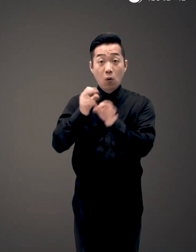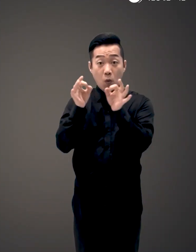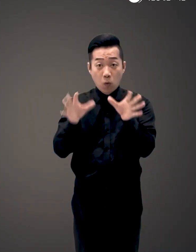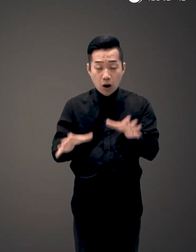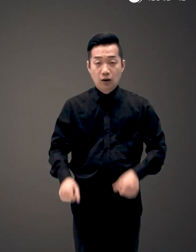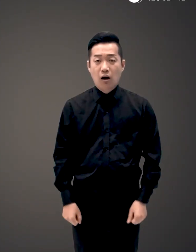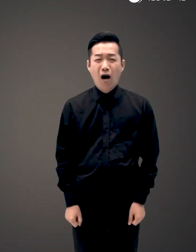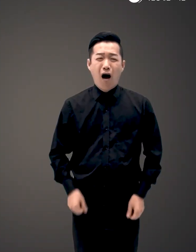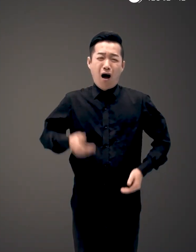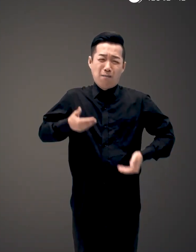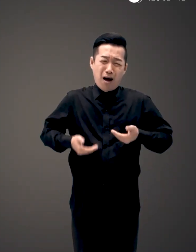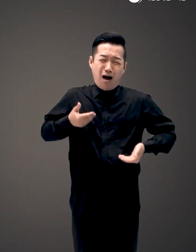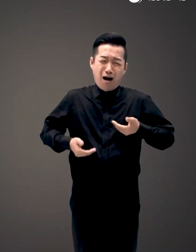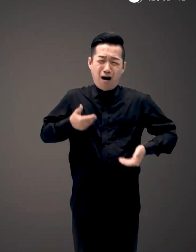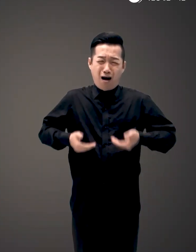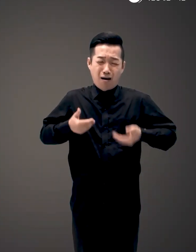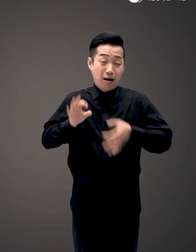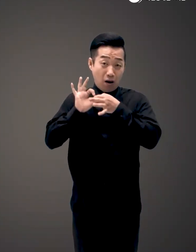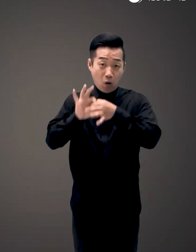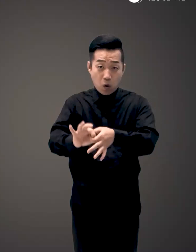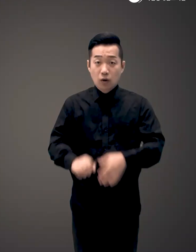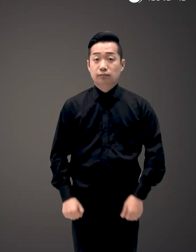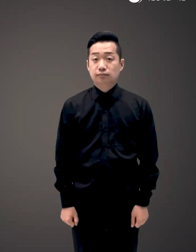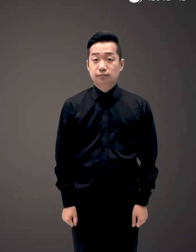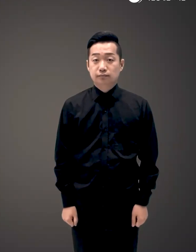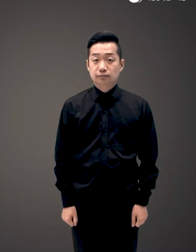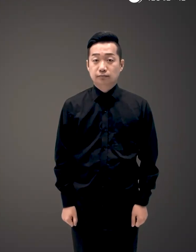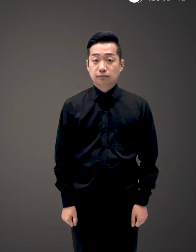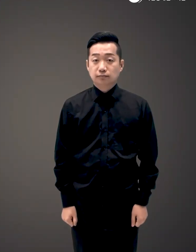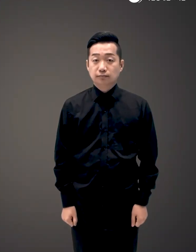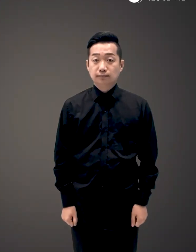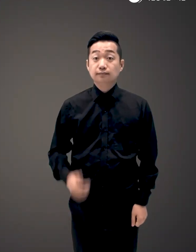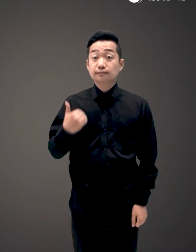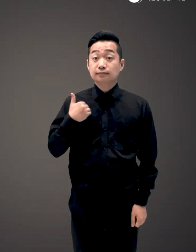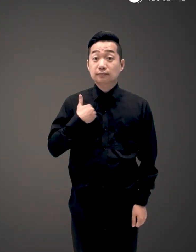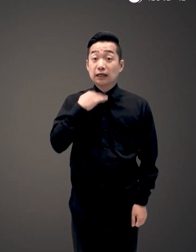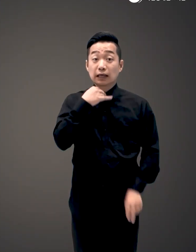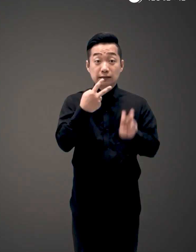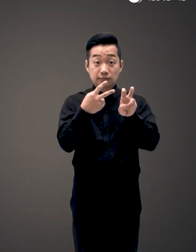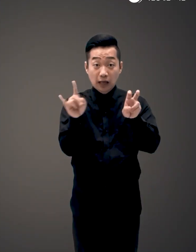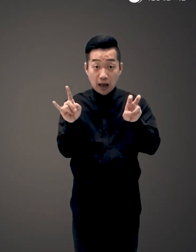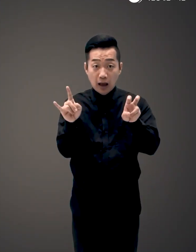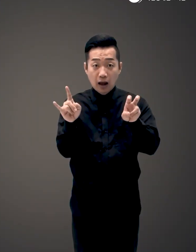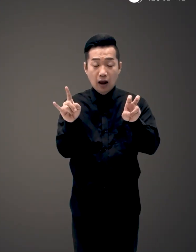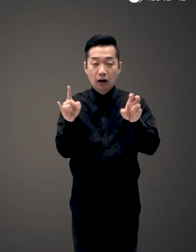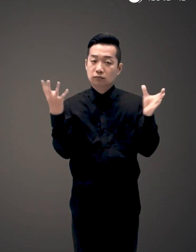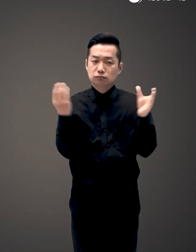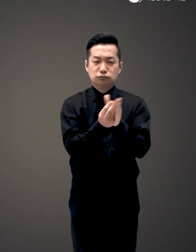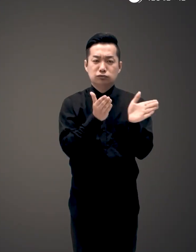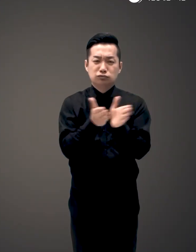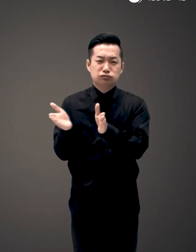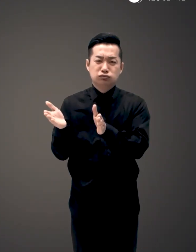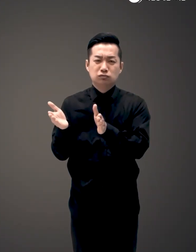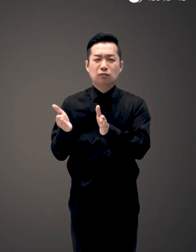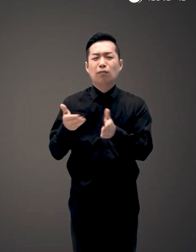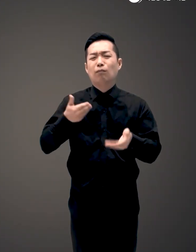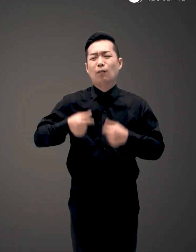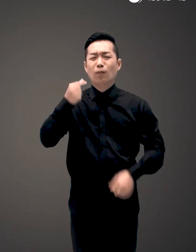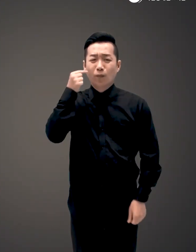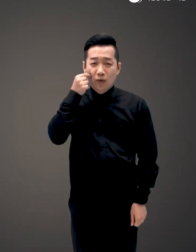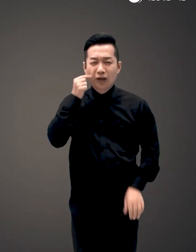동안 정말 쉴 새 없이 계속 달려왔거든요. 그러느라고 이제 저의 20대를 마무리 지을 새가